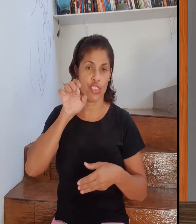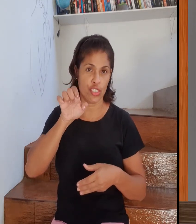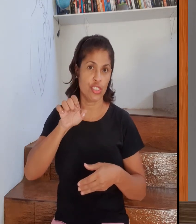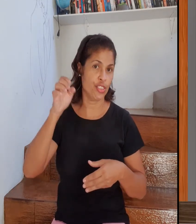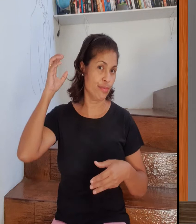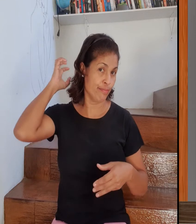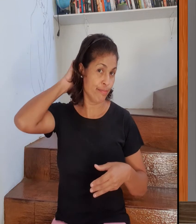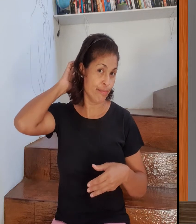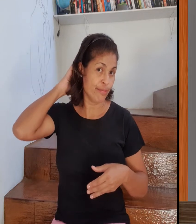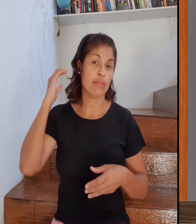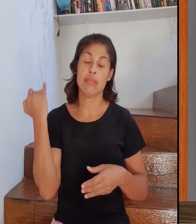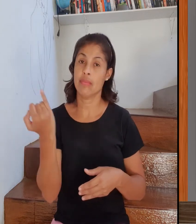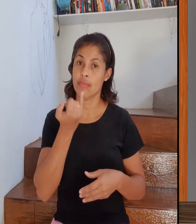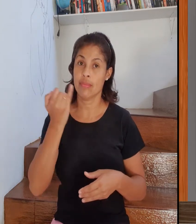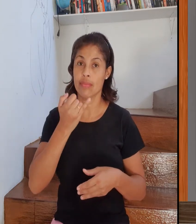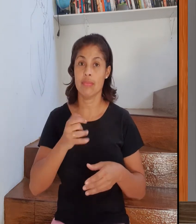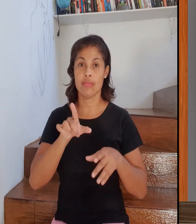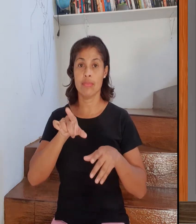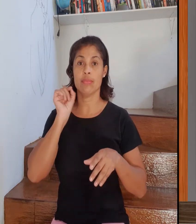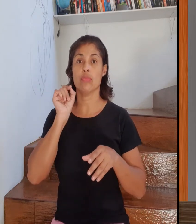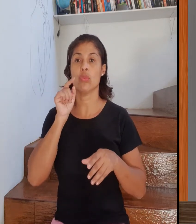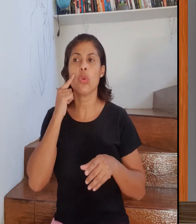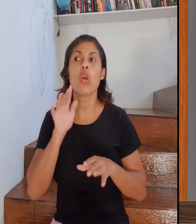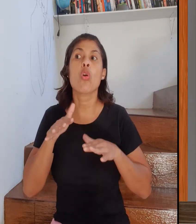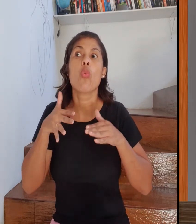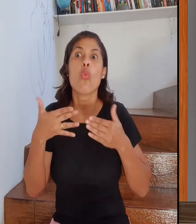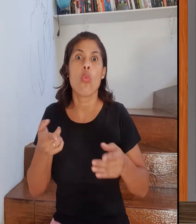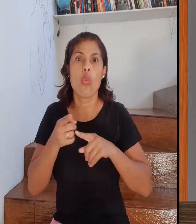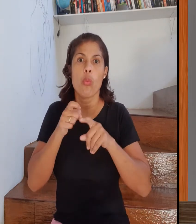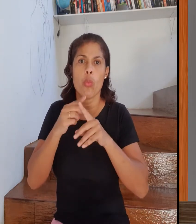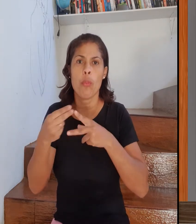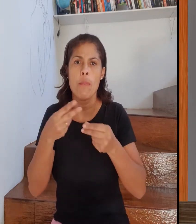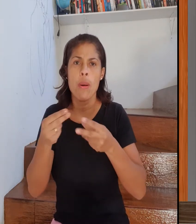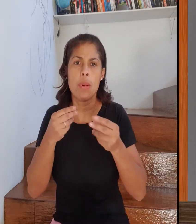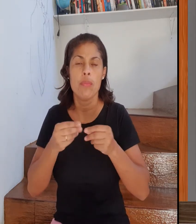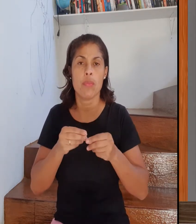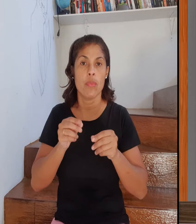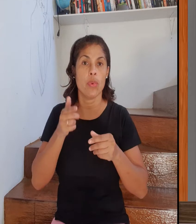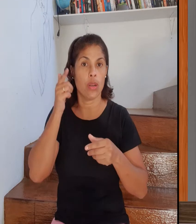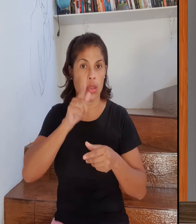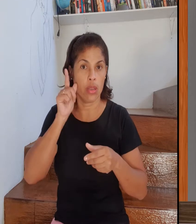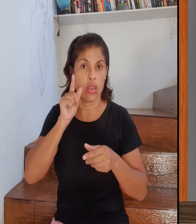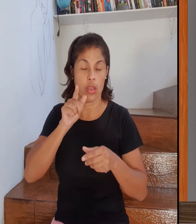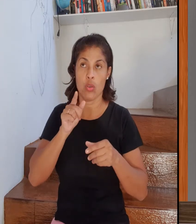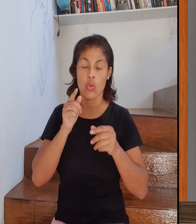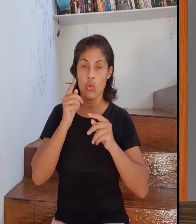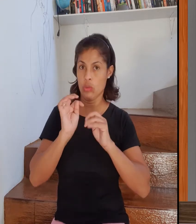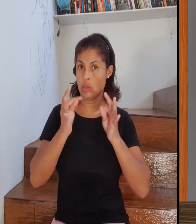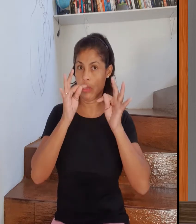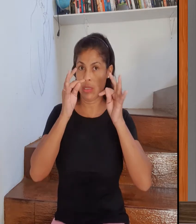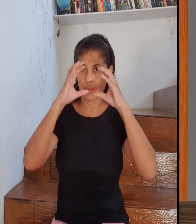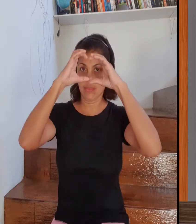ponto, nós devemos escolher bem um antimicrobiano para tratar uma doença, uma infecção no sistema nervoso